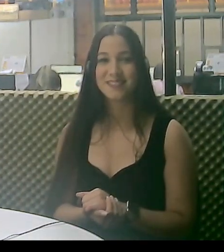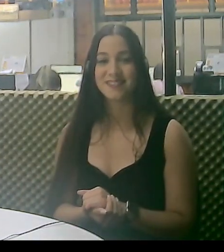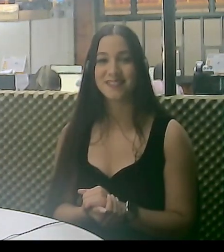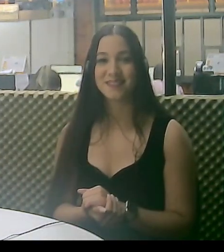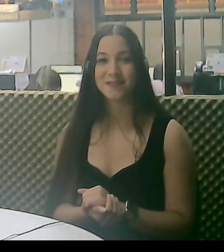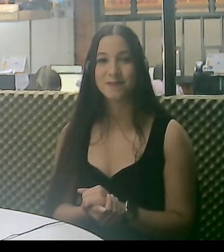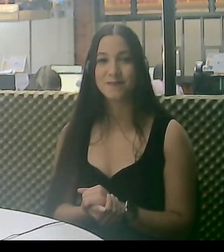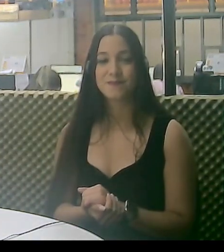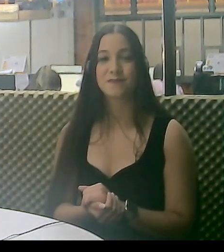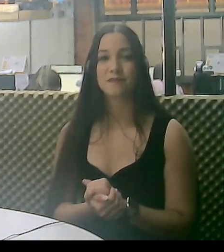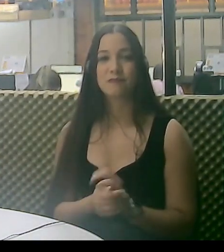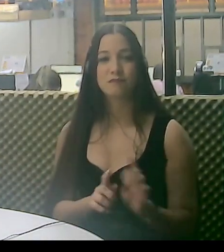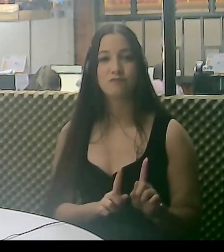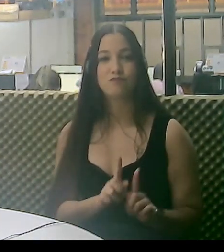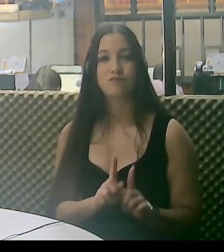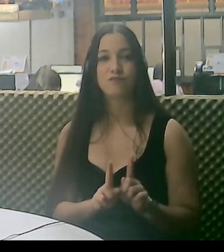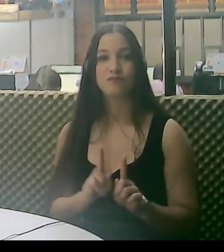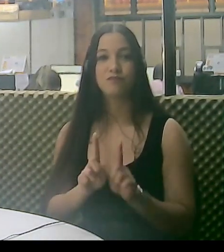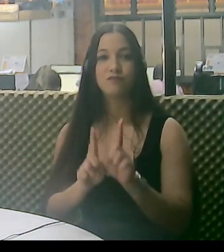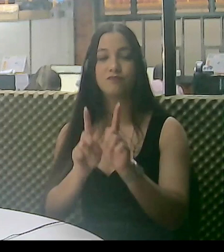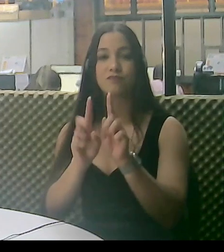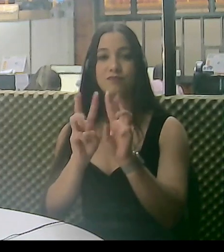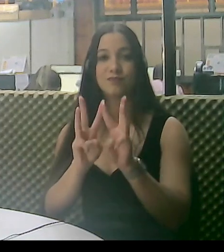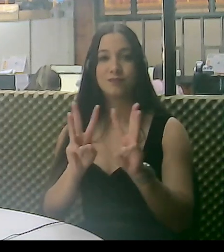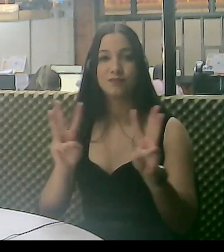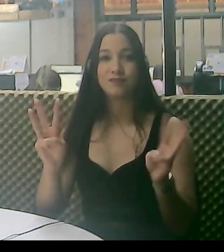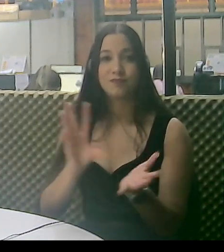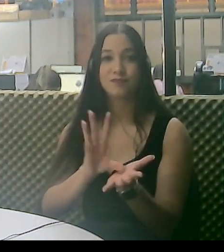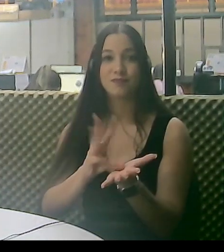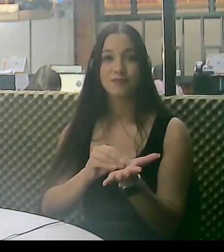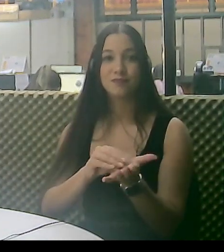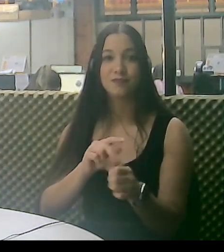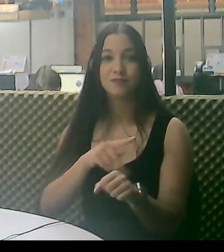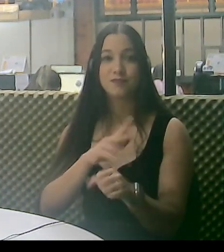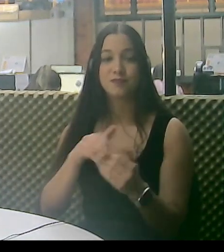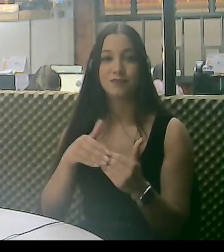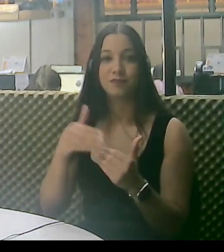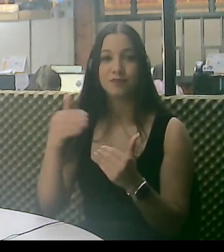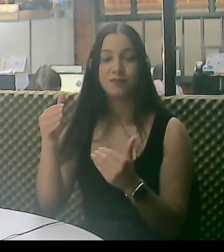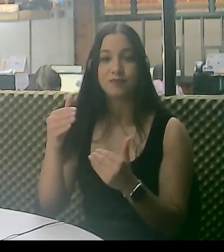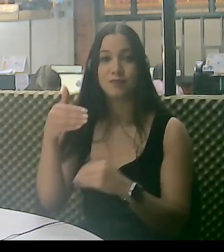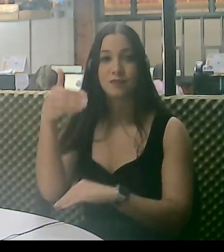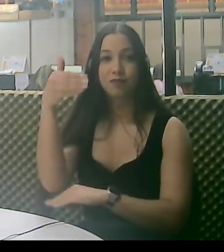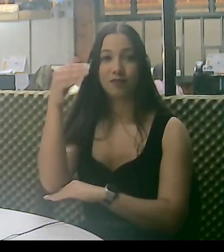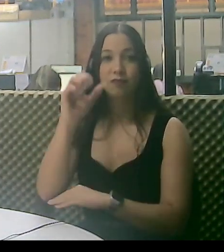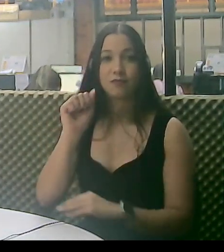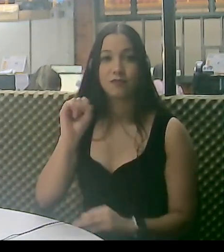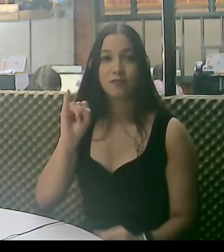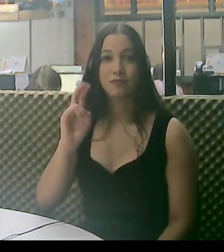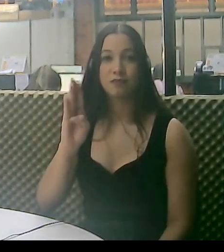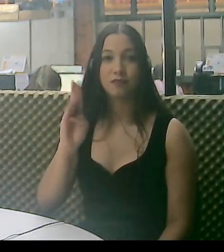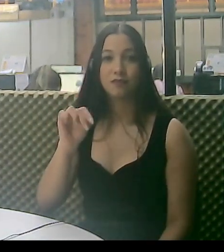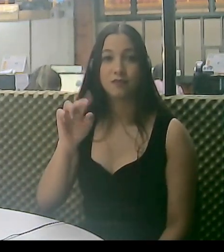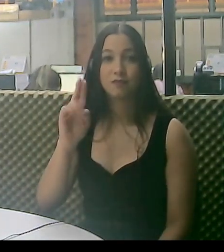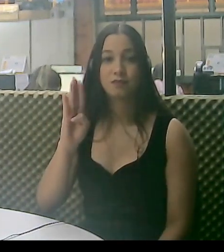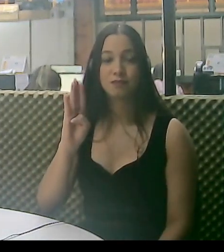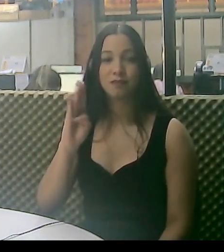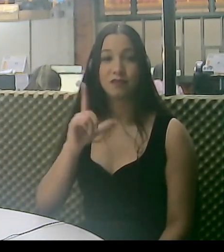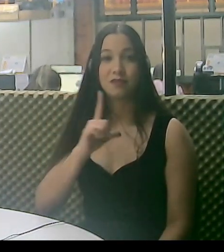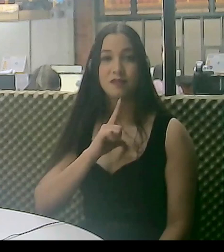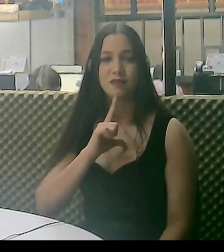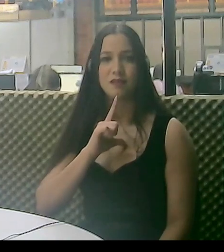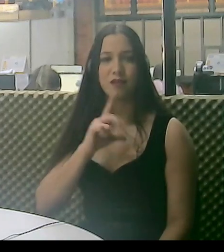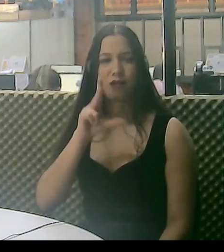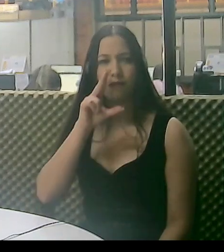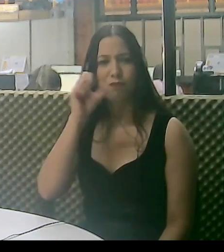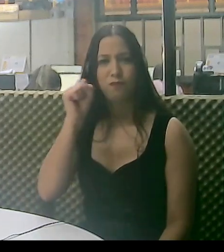Destaque Nacional. Em levantamento realizado pelo maior site e aplicativo internacional de hospedagens, o Airbnb, Uberlândia mostrou mais um potencial